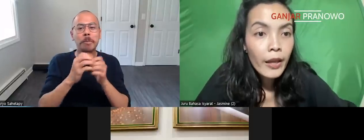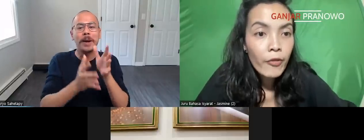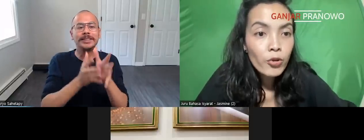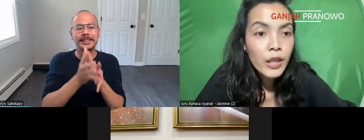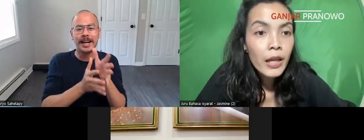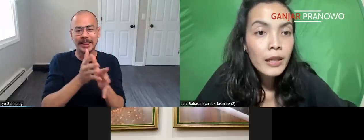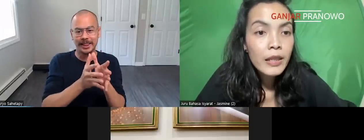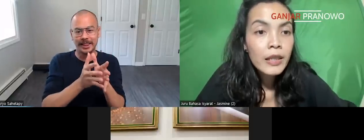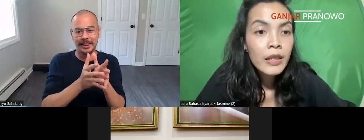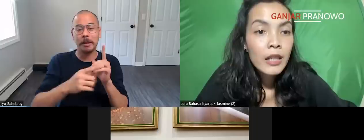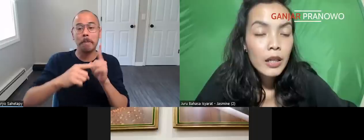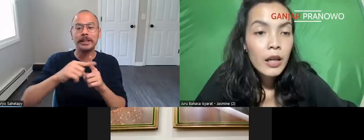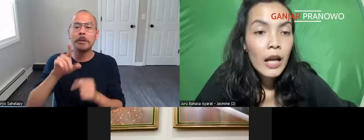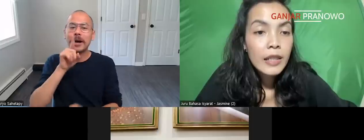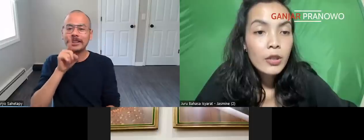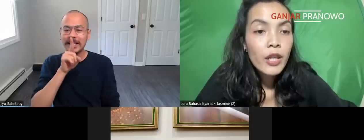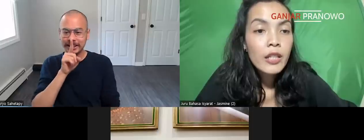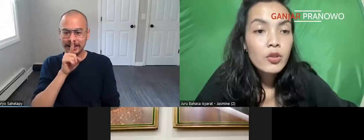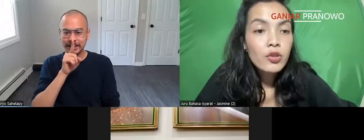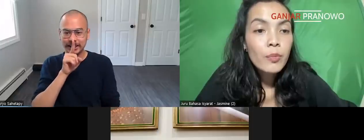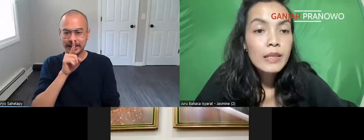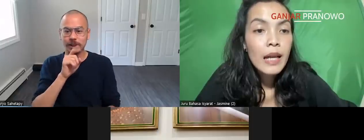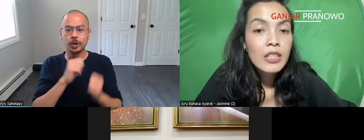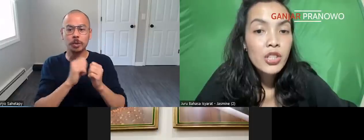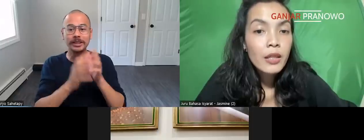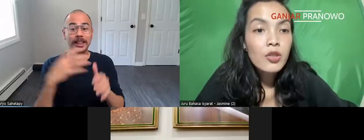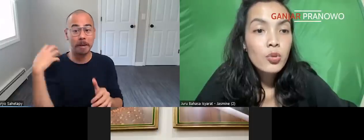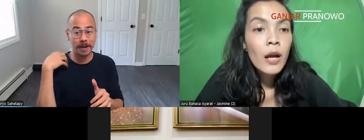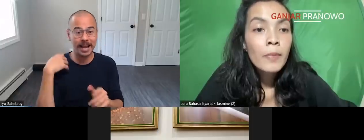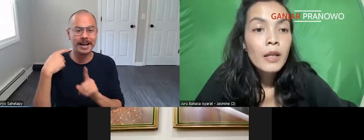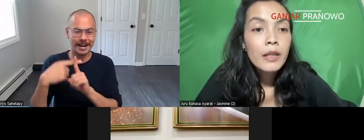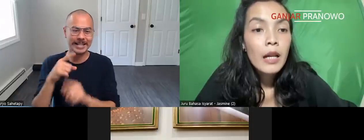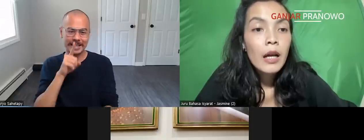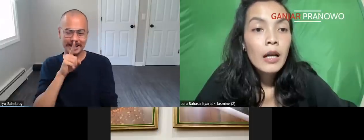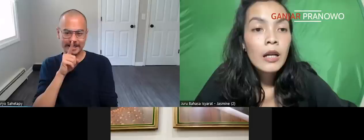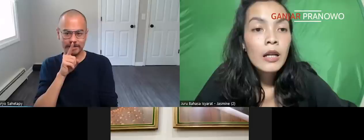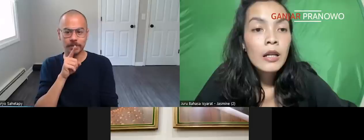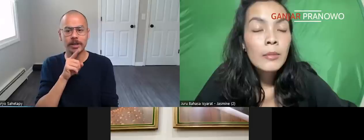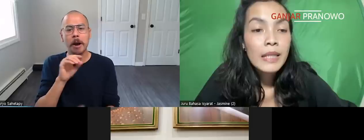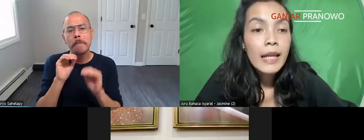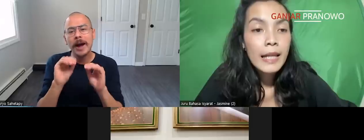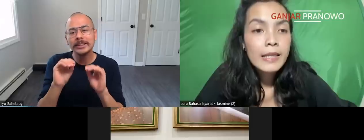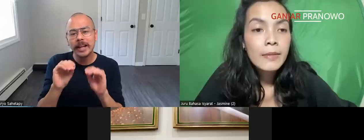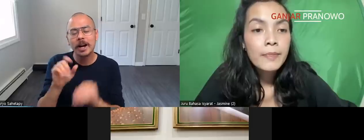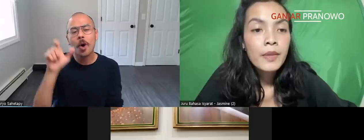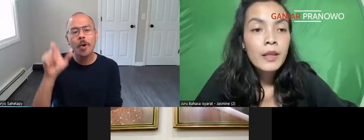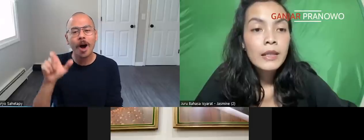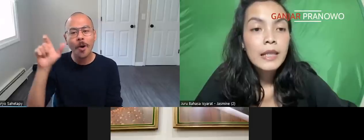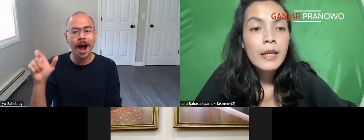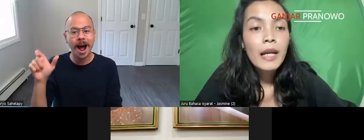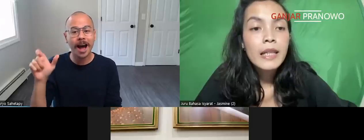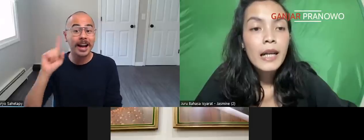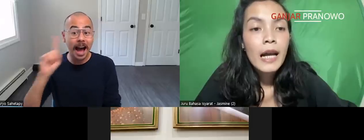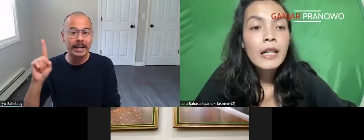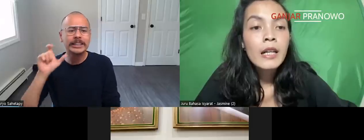kuliah yang Fokusnya ke ee salah satunya ada struktur bahasa isyarat dan juga ee bahasa Inggris